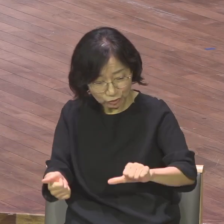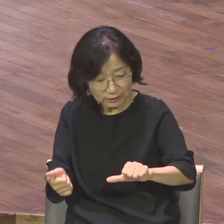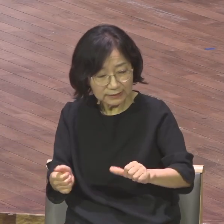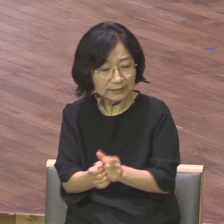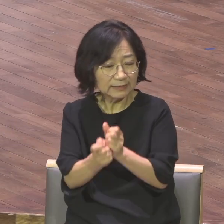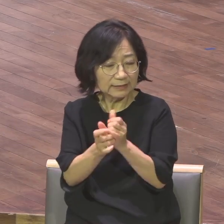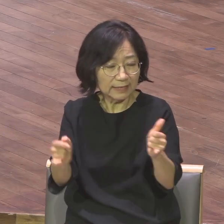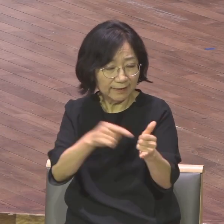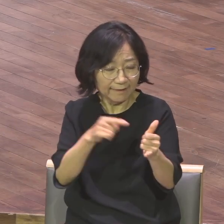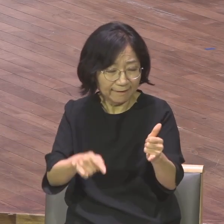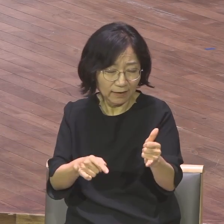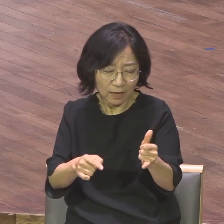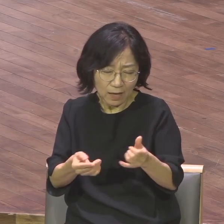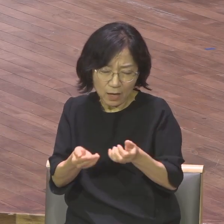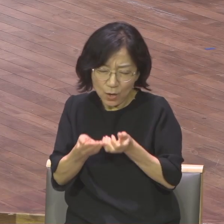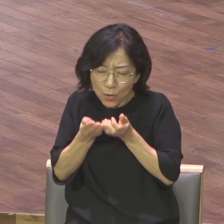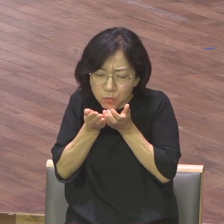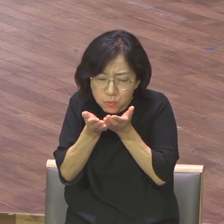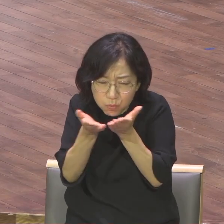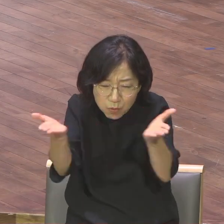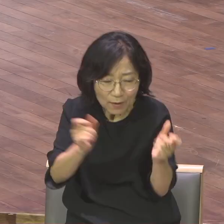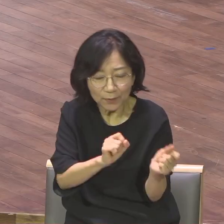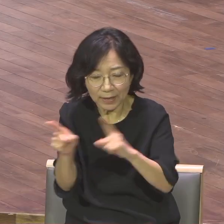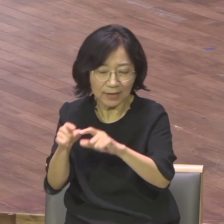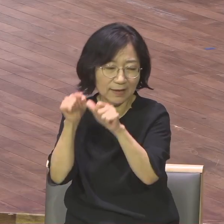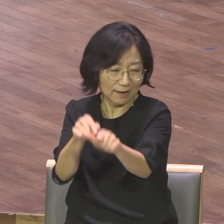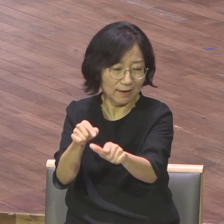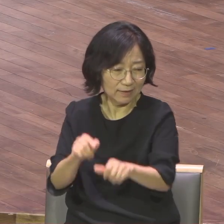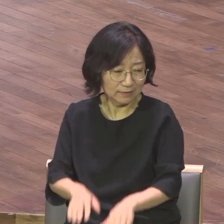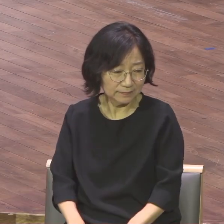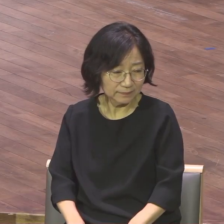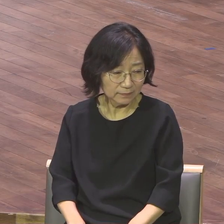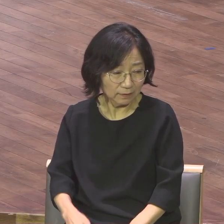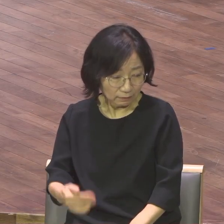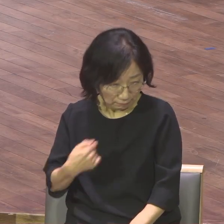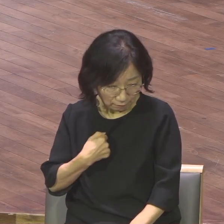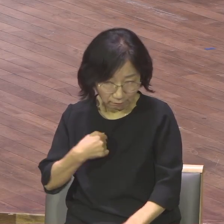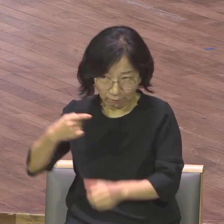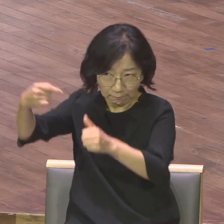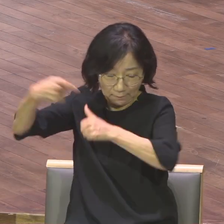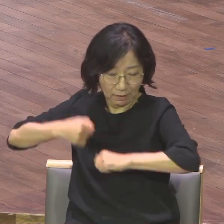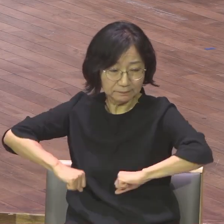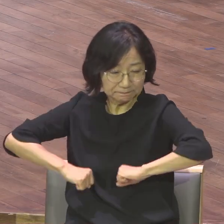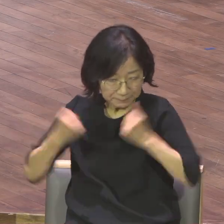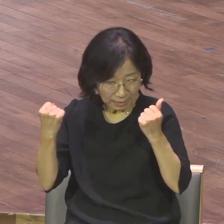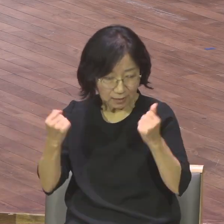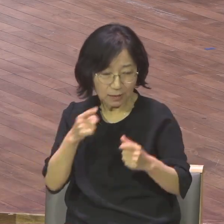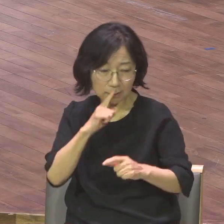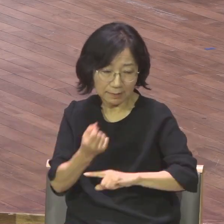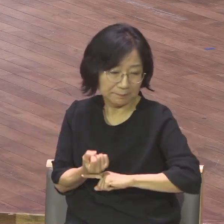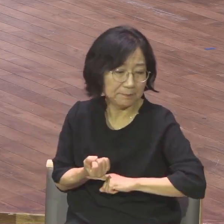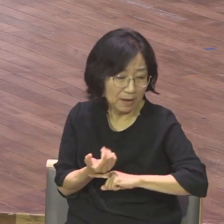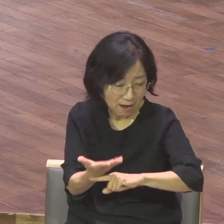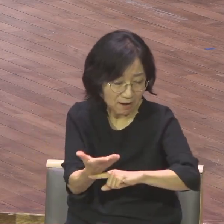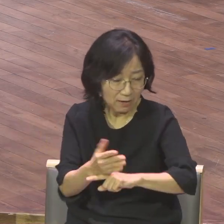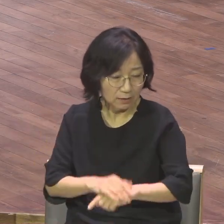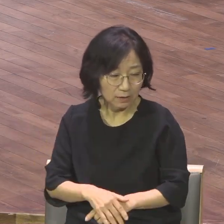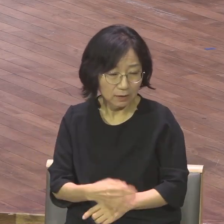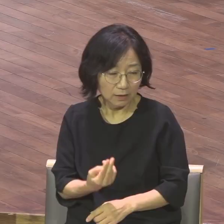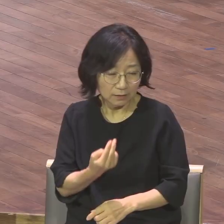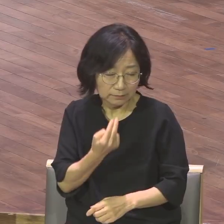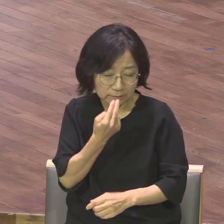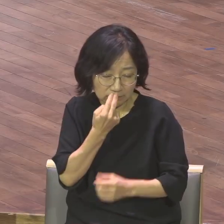당한 자에게 불어서 살아나게 하라 하셨다 하라. 이에 내가 그 명령대로